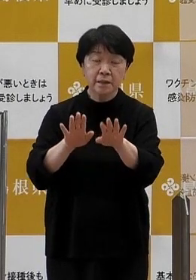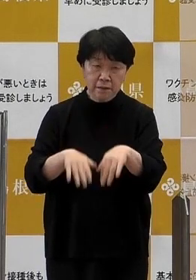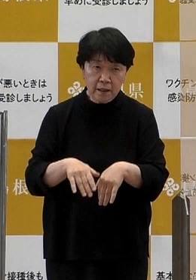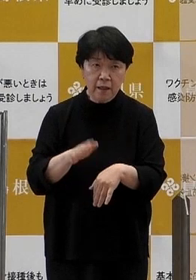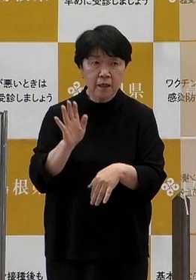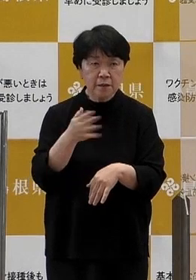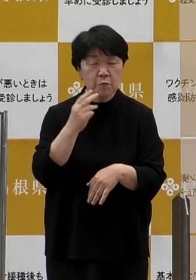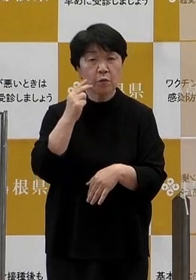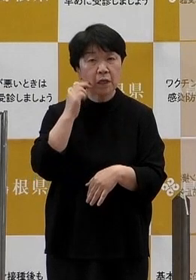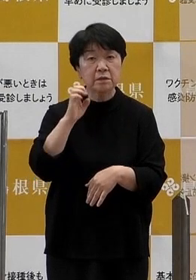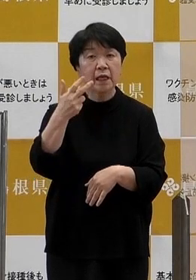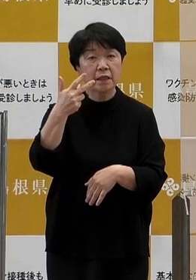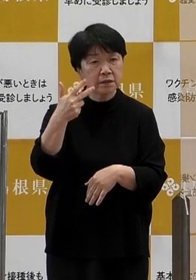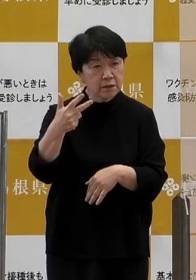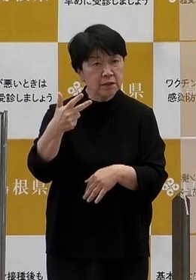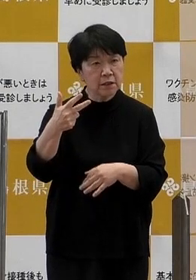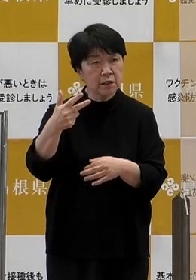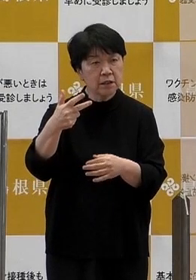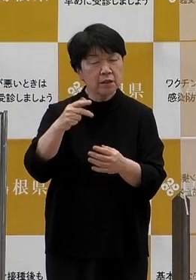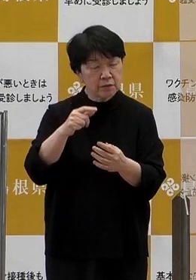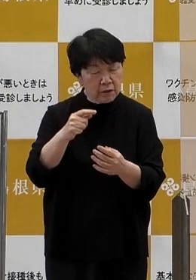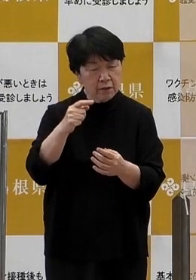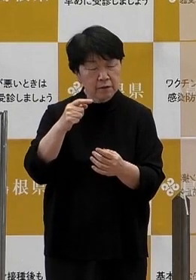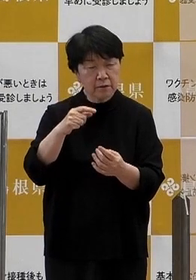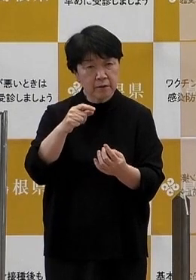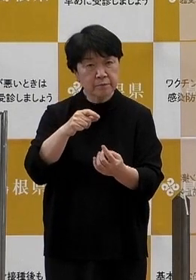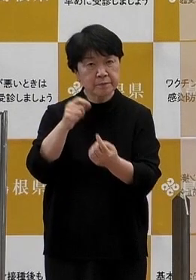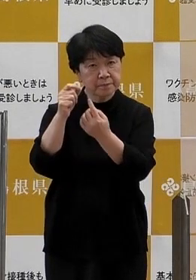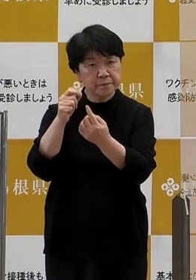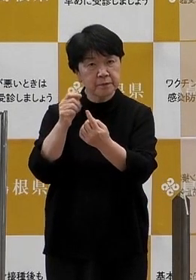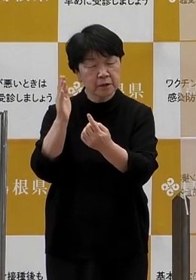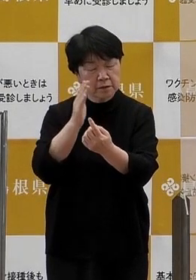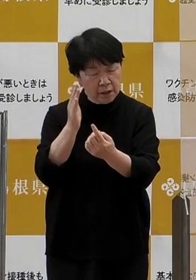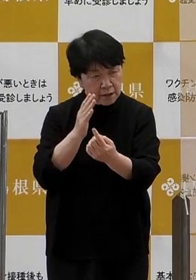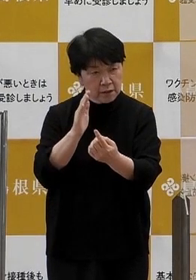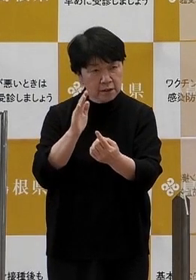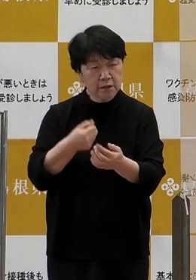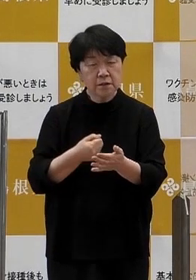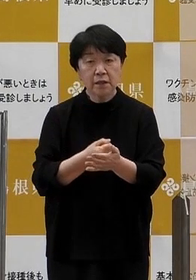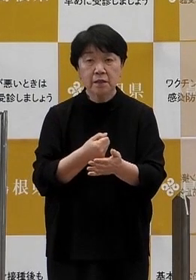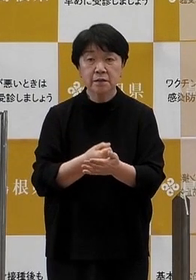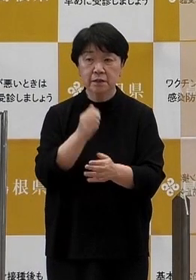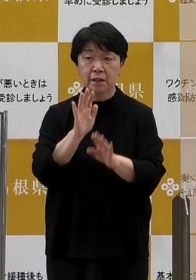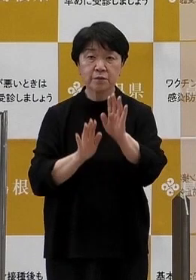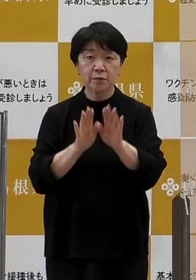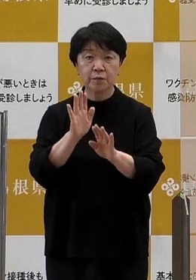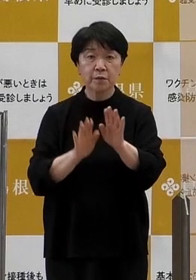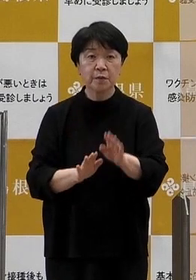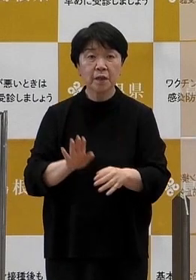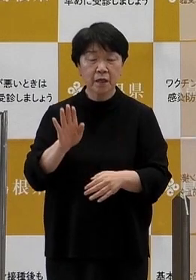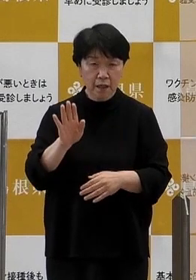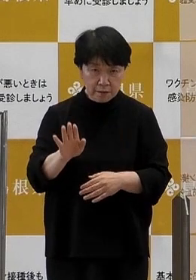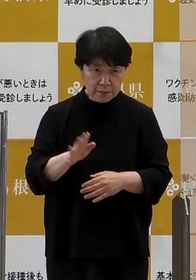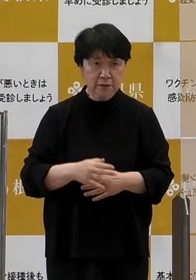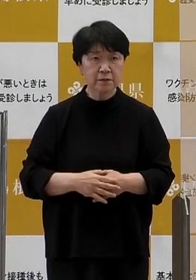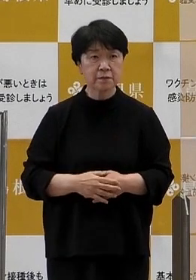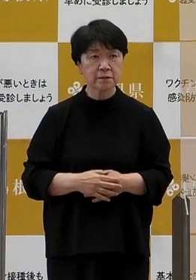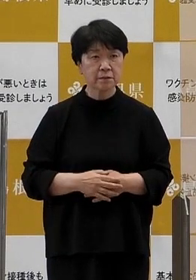松江市さんにおいて採用されに至っていないという、残念な状況にあります。